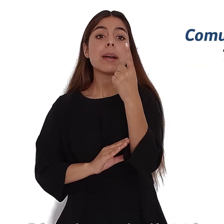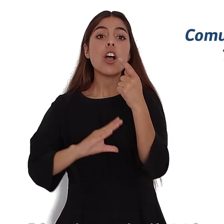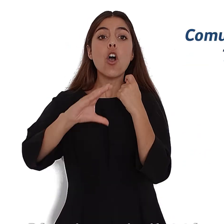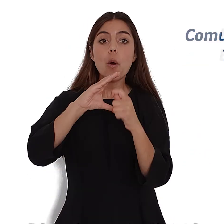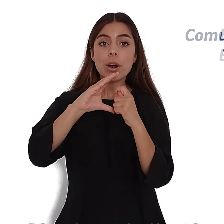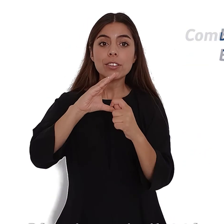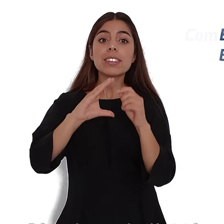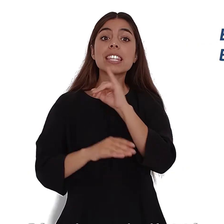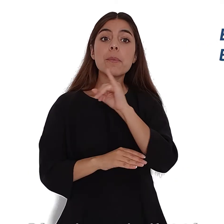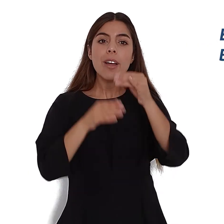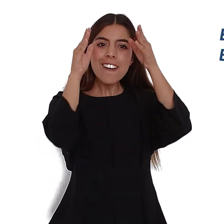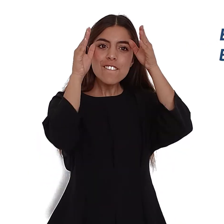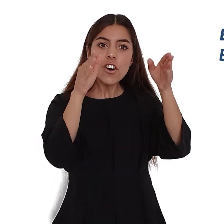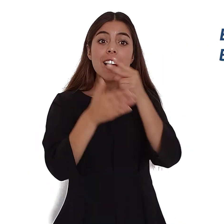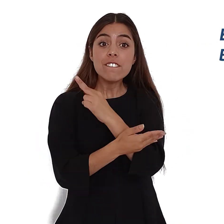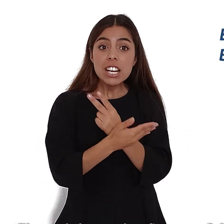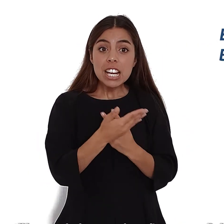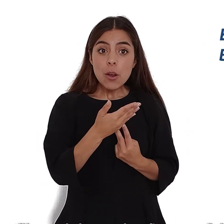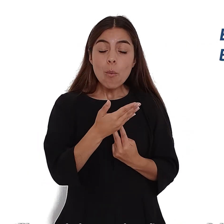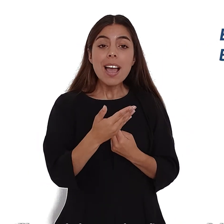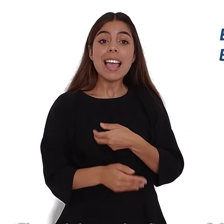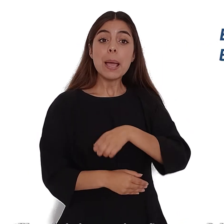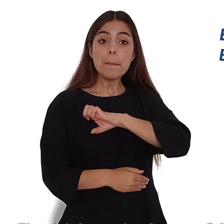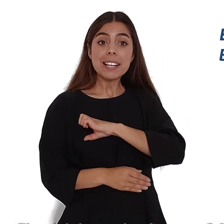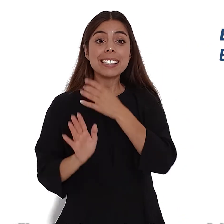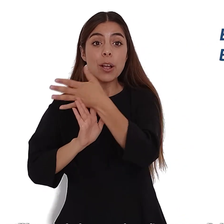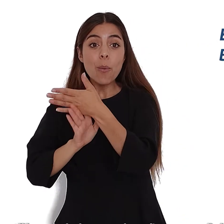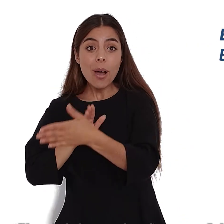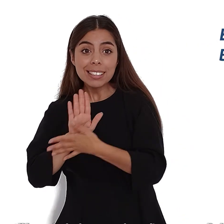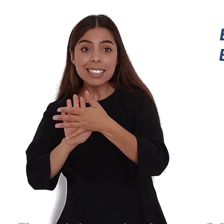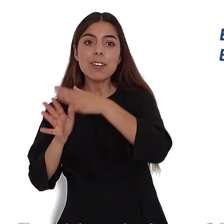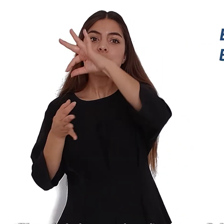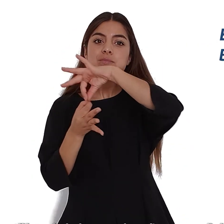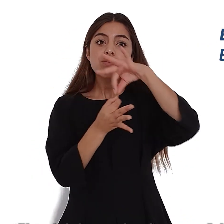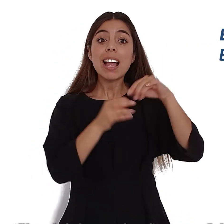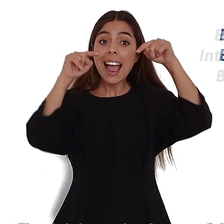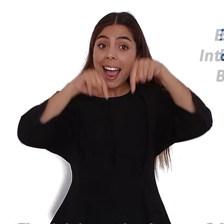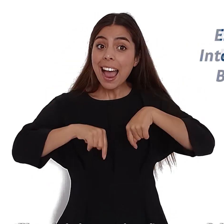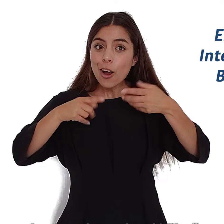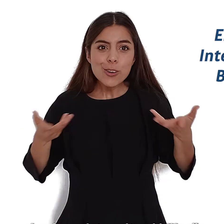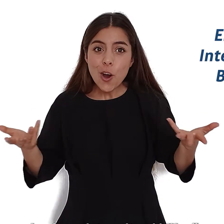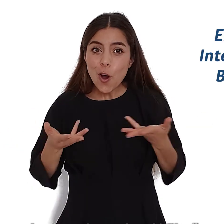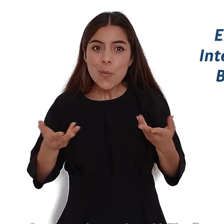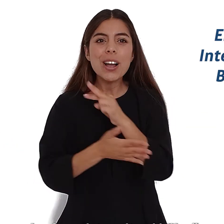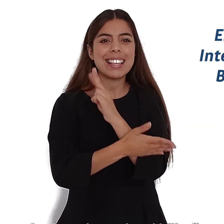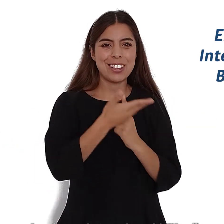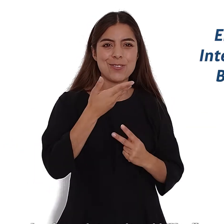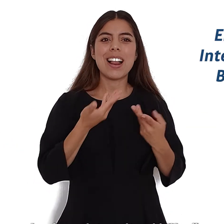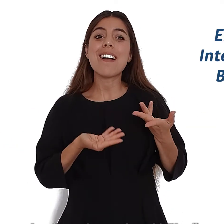luego el enfoque bilingüe, primero bimodal utilizando la lengua de señas y español simultáneamente, y actualmente el enfoque intercultural bilingüe